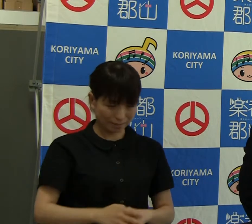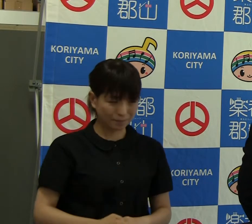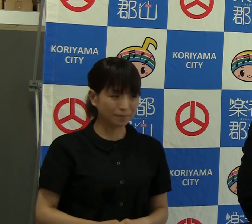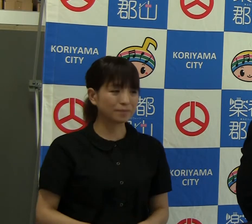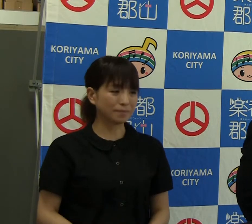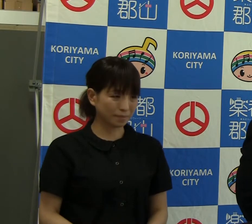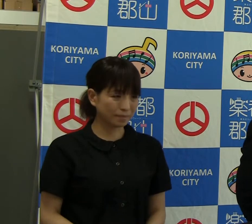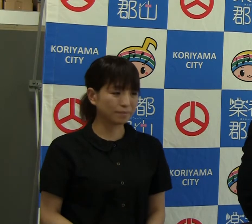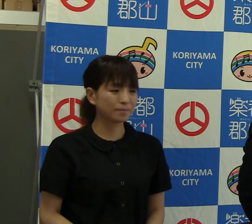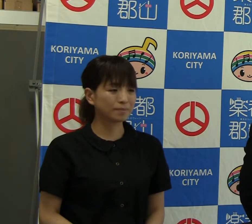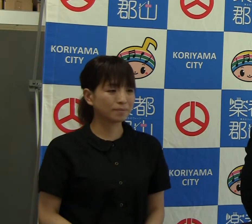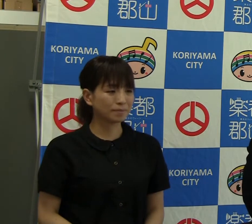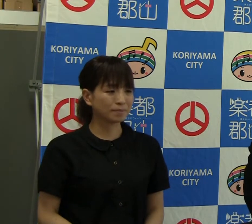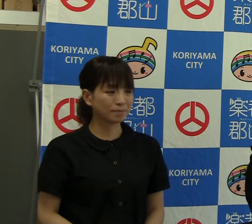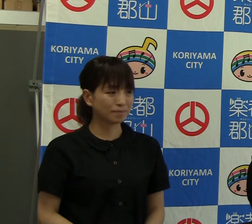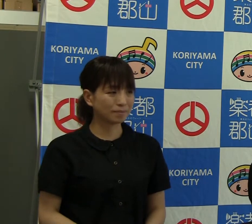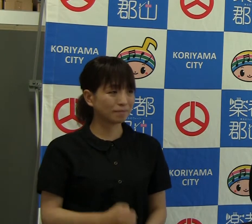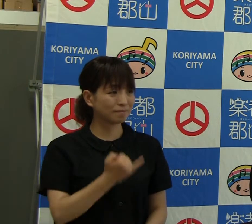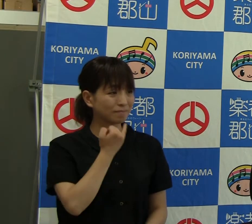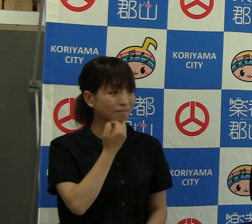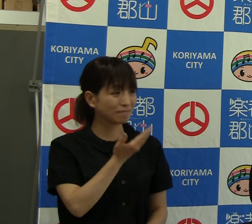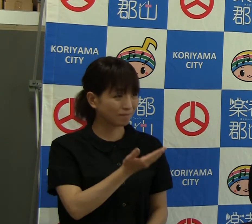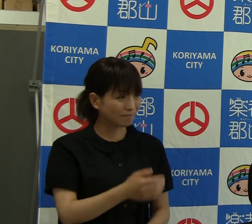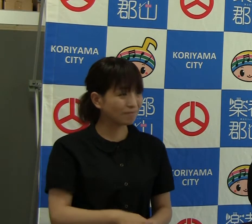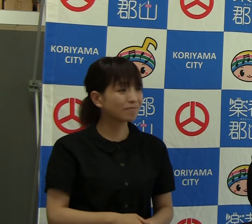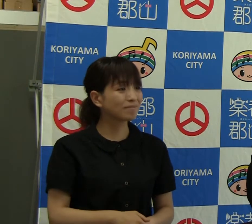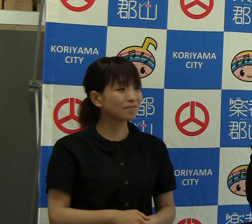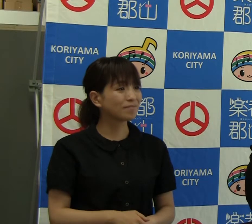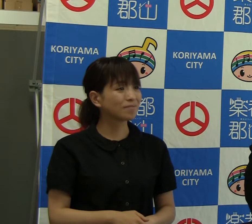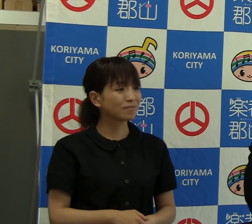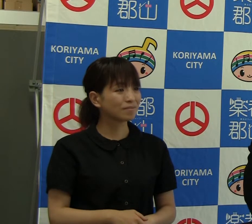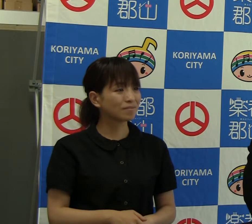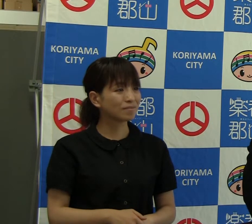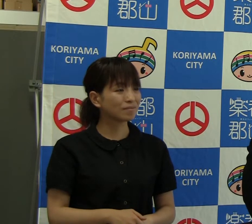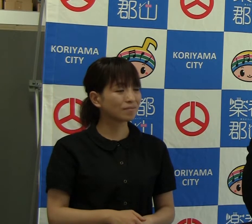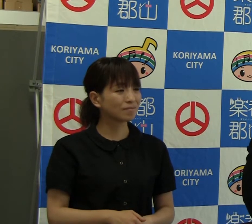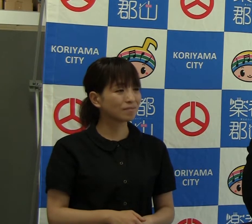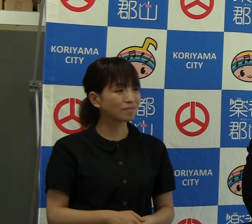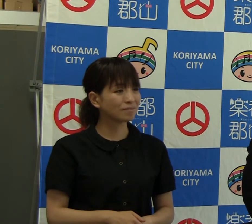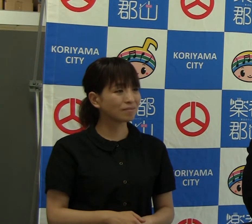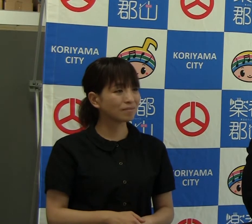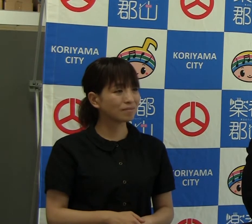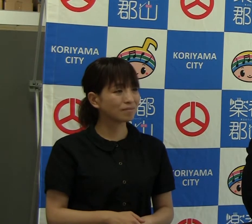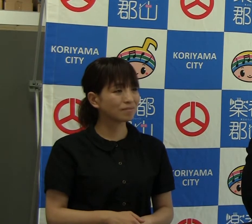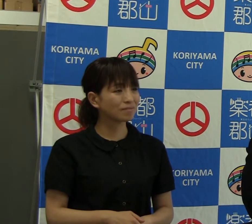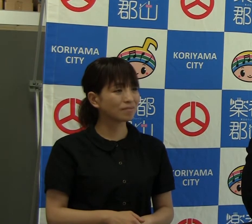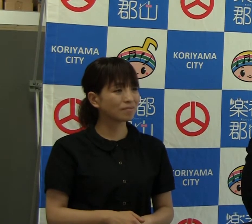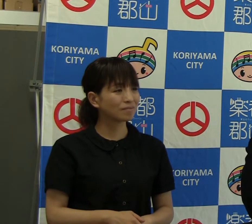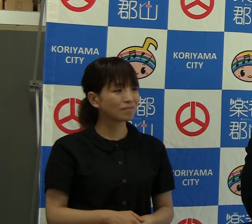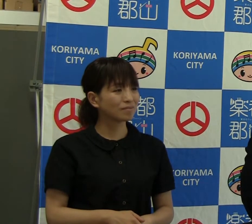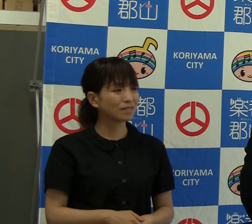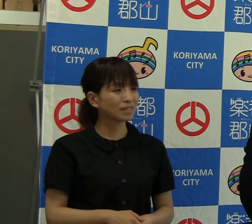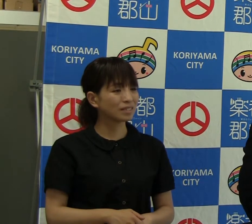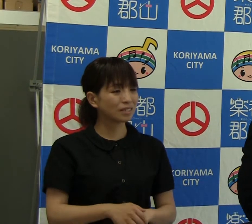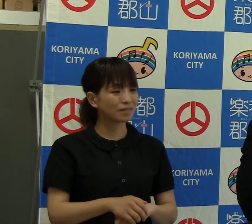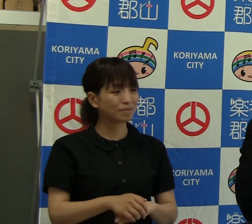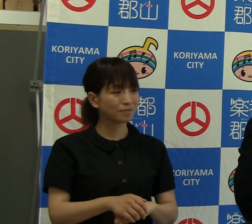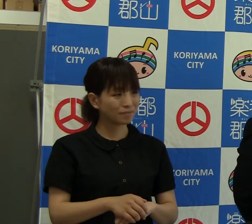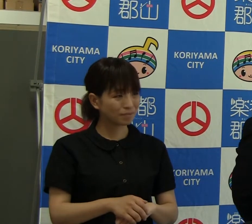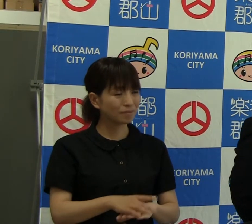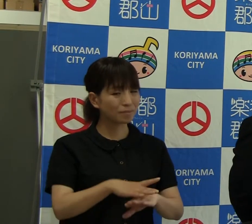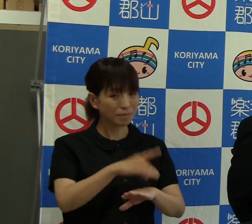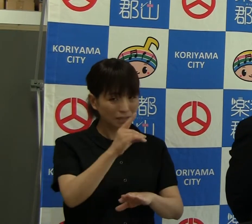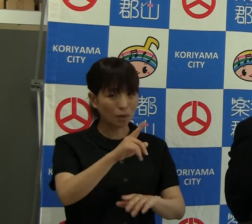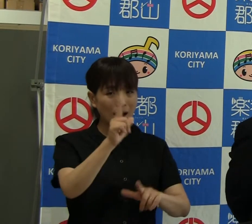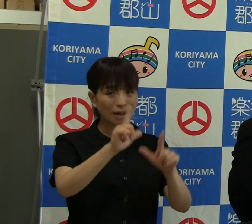いですよね、 はいはい、ということでいいですね、 はい、あの特にそこまではあのまずはそういうふうな形に作り上げていくという